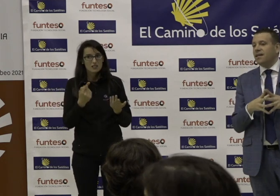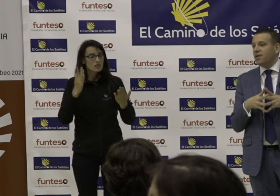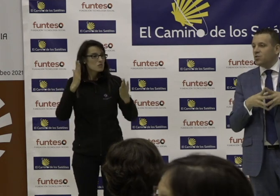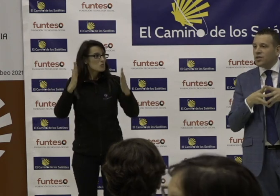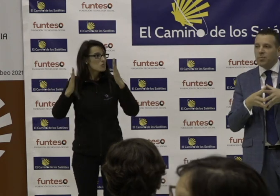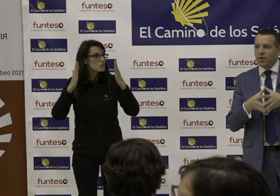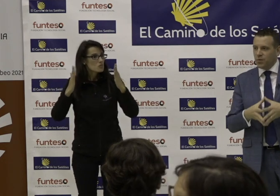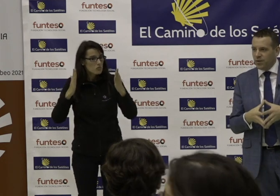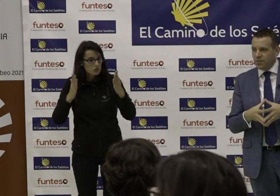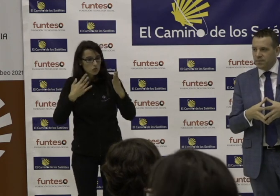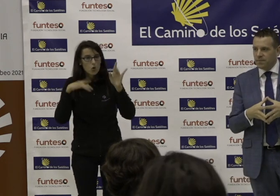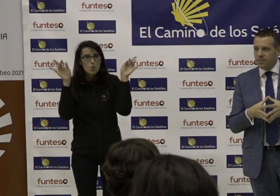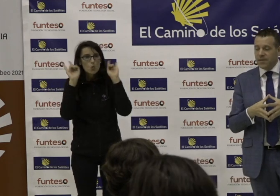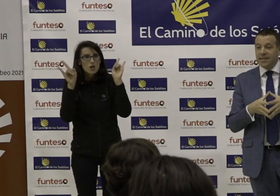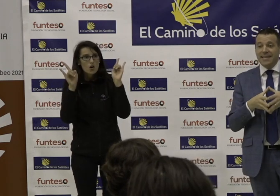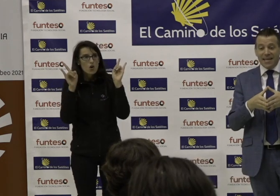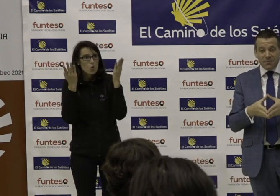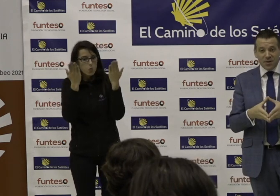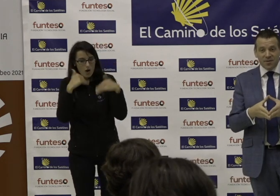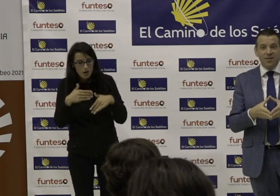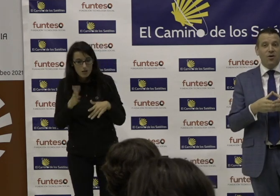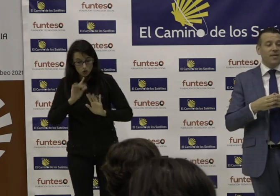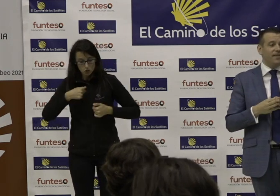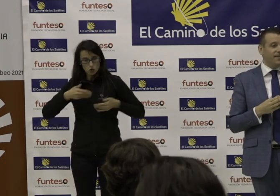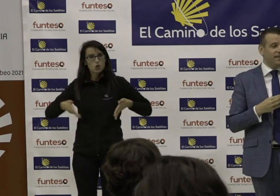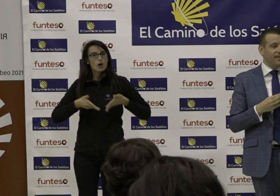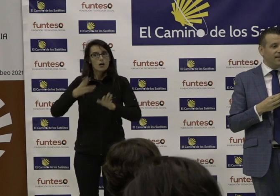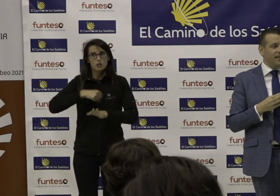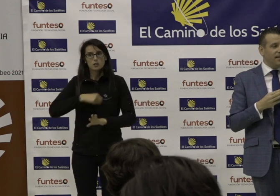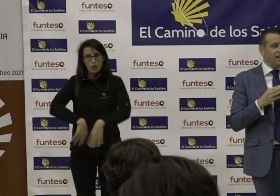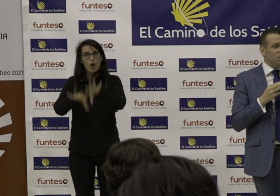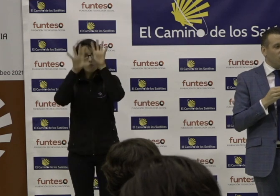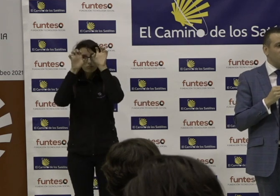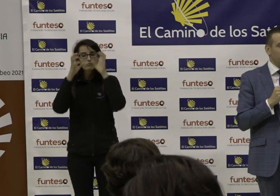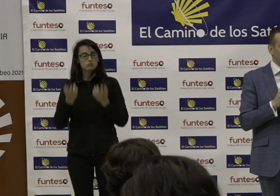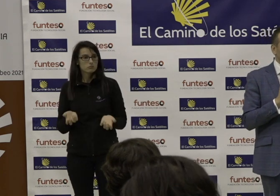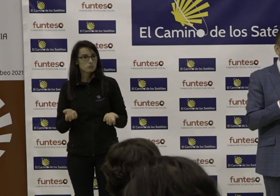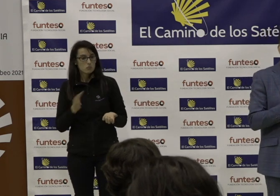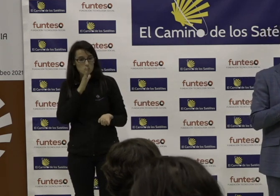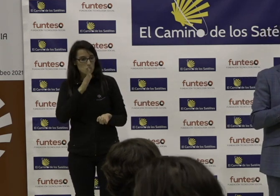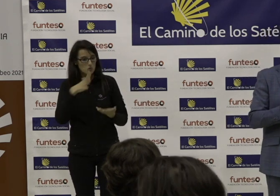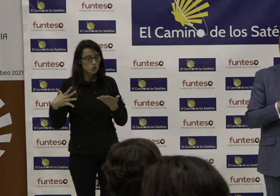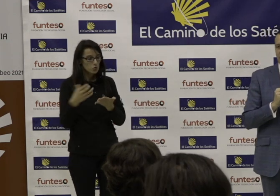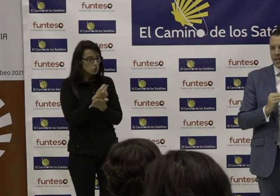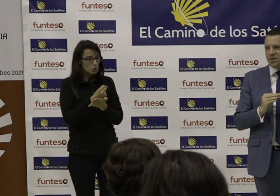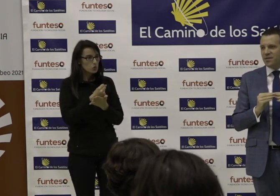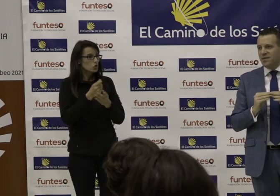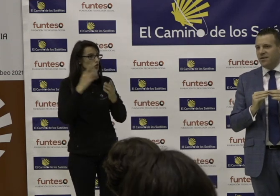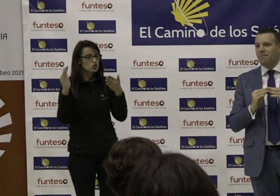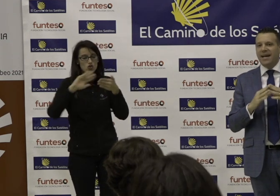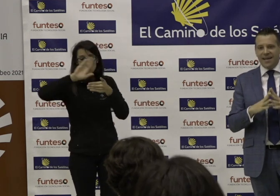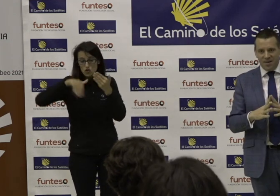existiera ningún tipo de ruido. Y en el camino lo aprendí. y todos debemos de tener un espacio